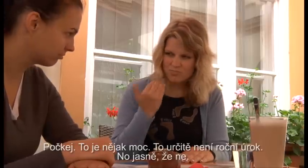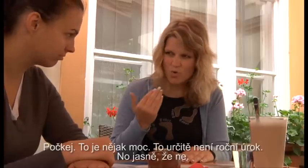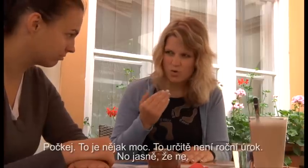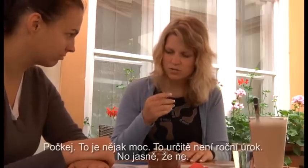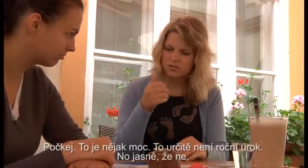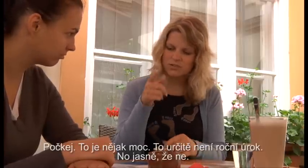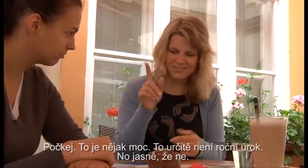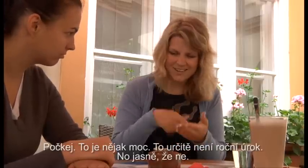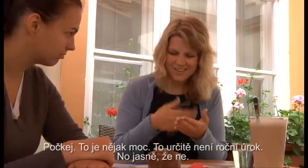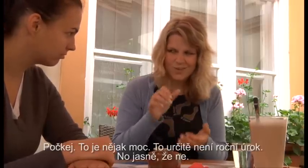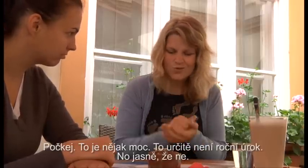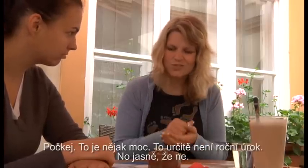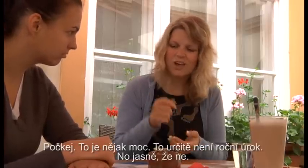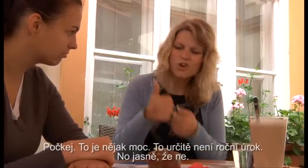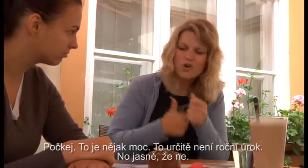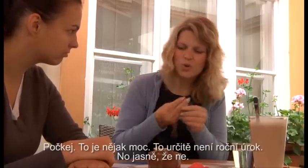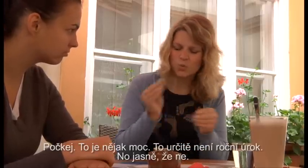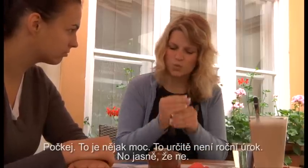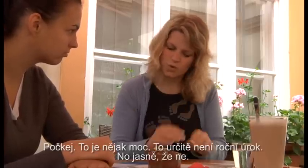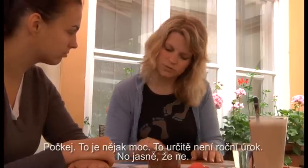Počkej, to je nějak ne. To určitě není roční úrok.